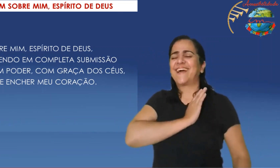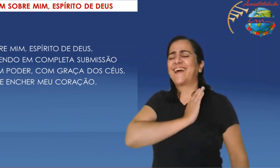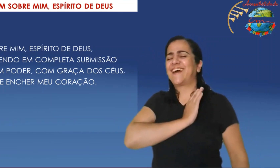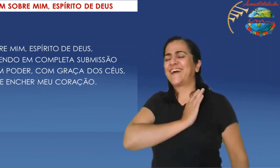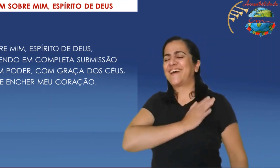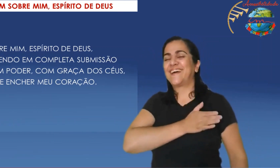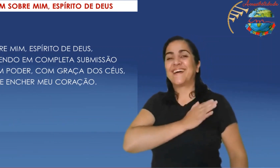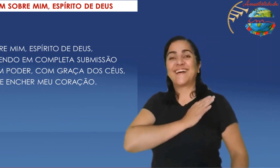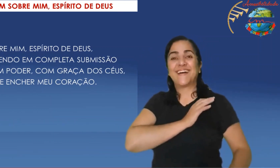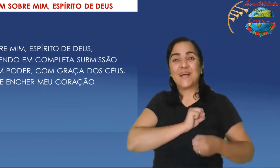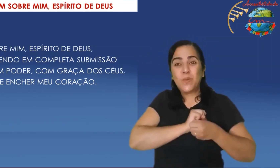graça do céu.